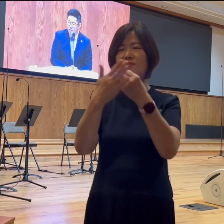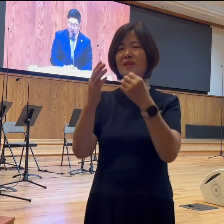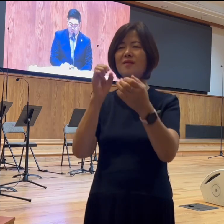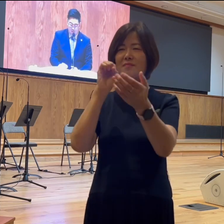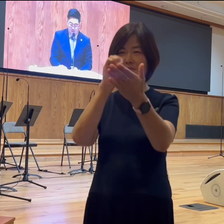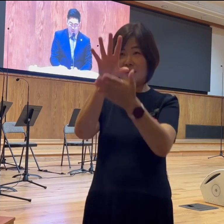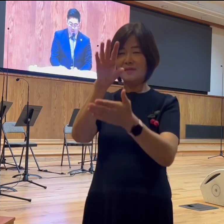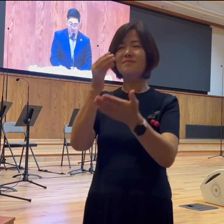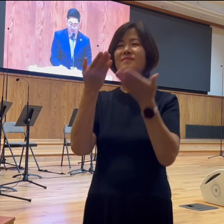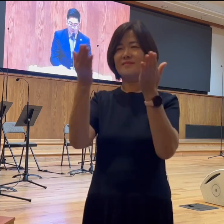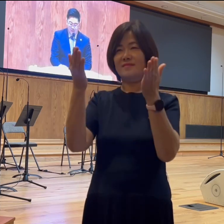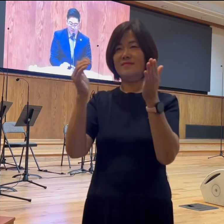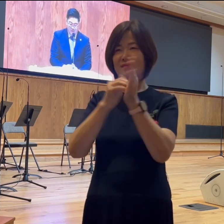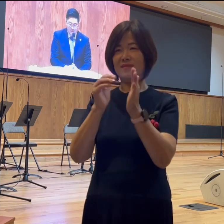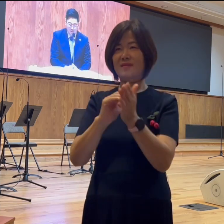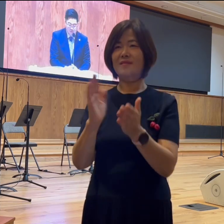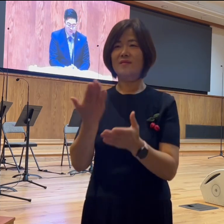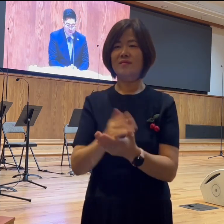드렸습니다.